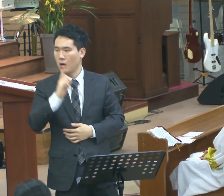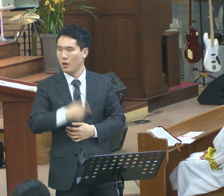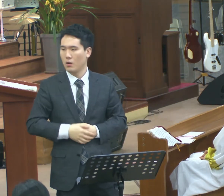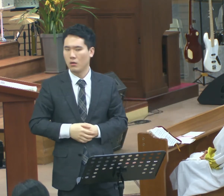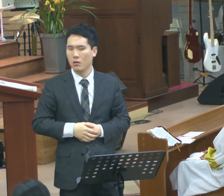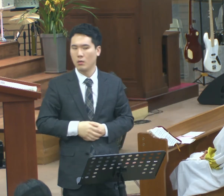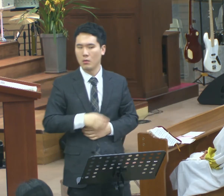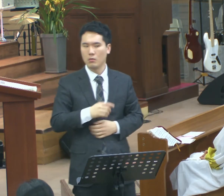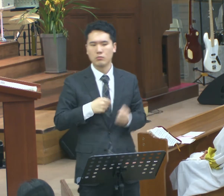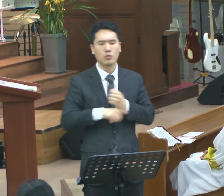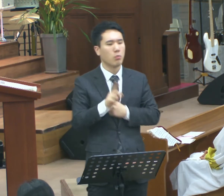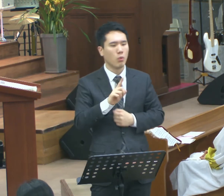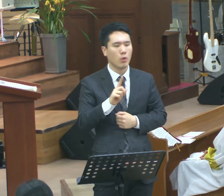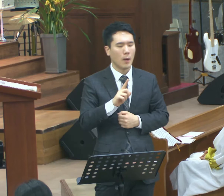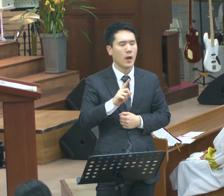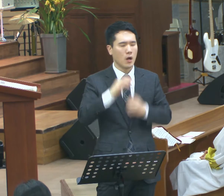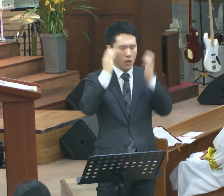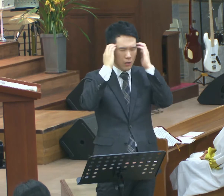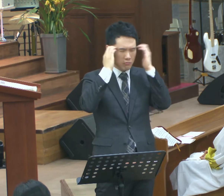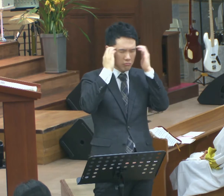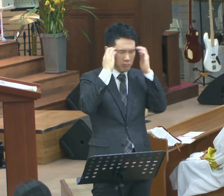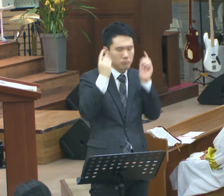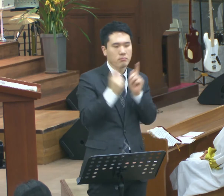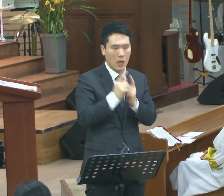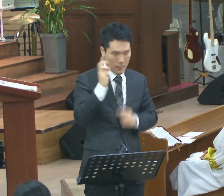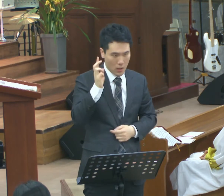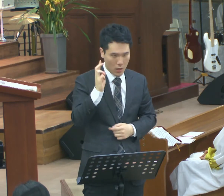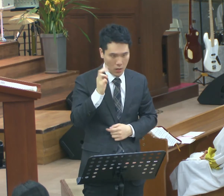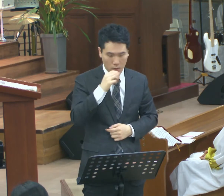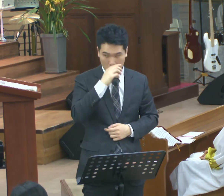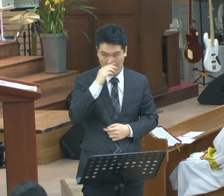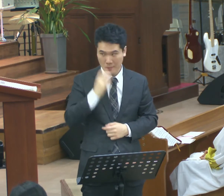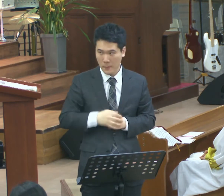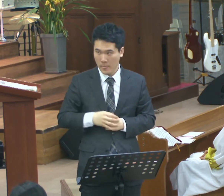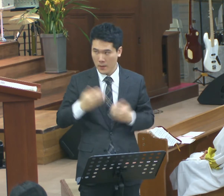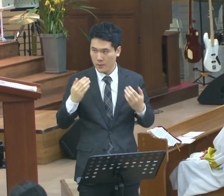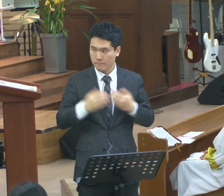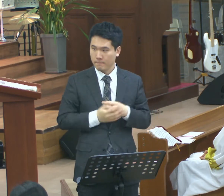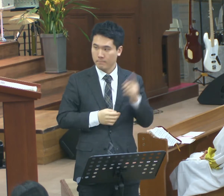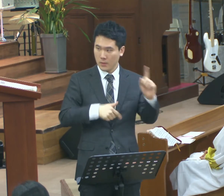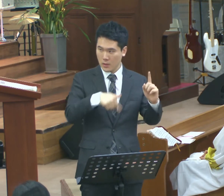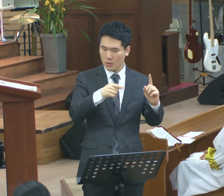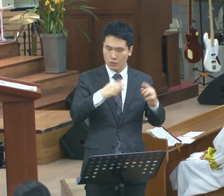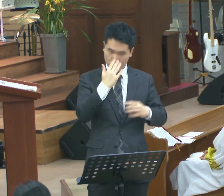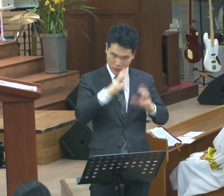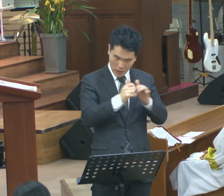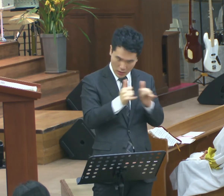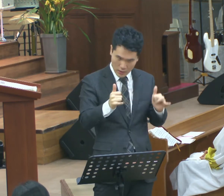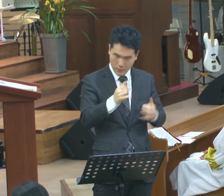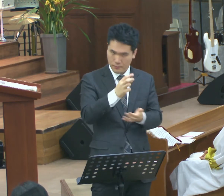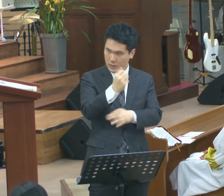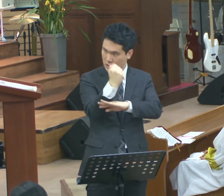거예요. 밤 4경은 유대인들이 저녁 6시부터 9시까지 1경, 9시부터 12시까지